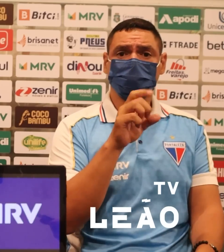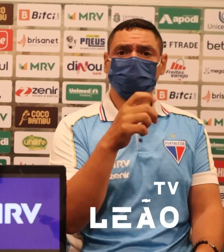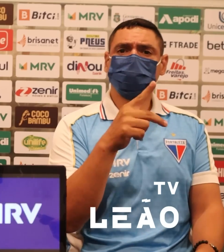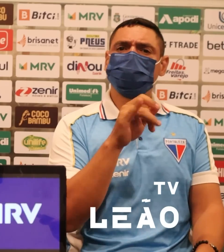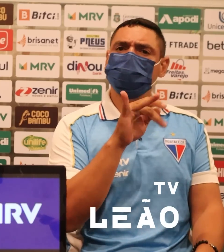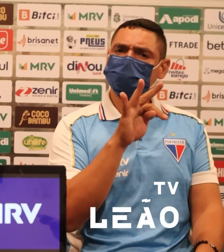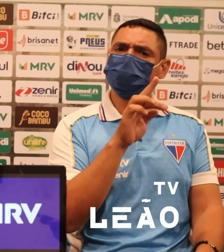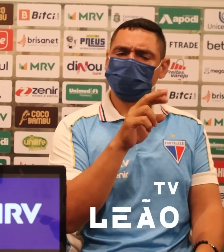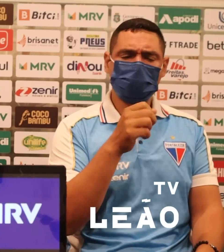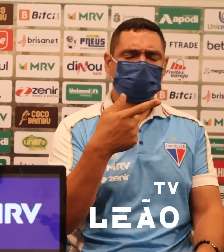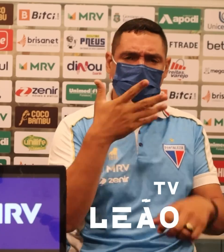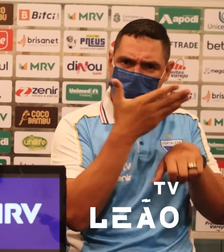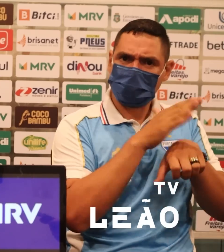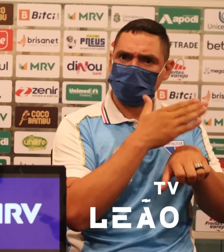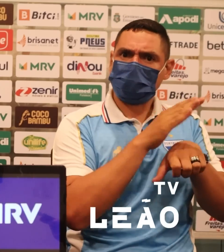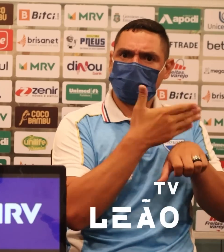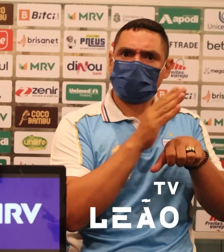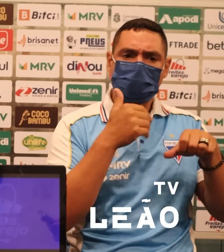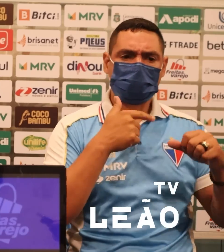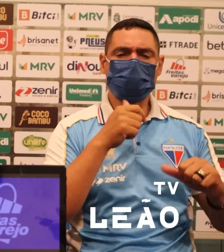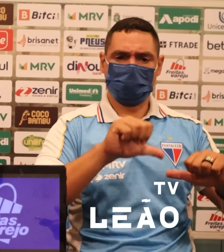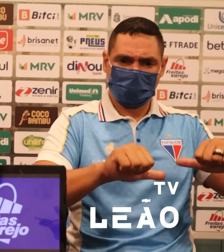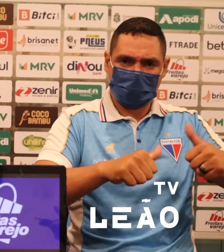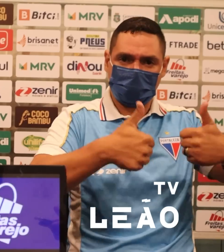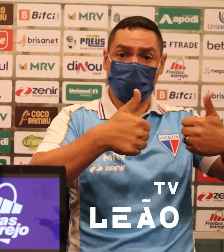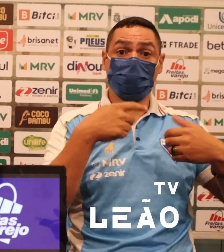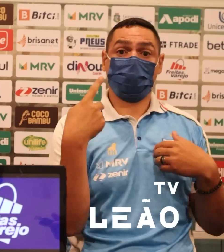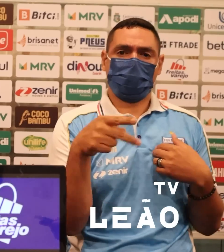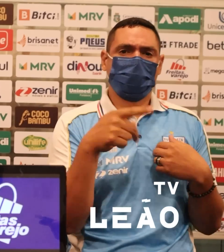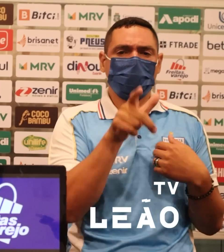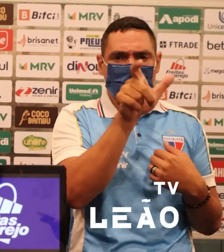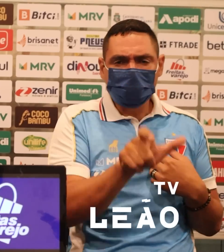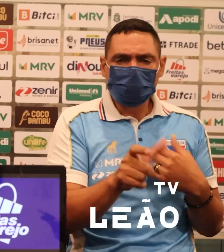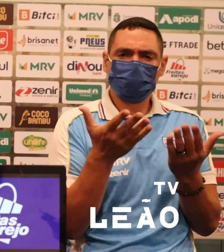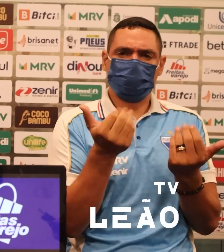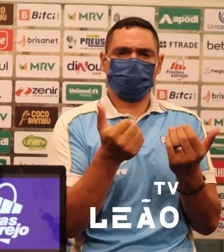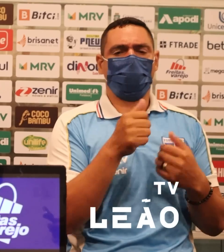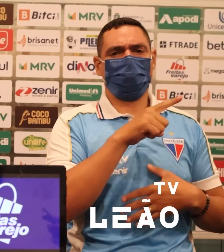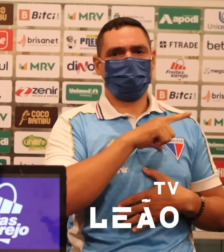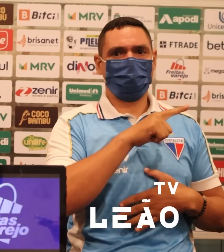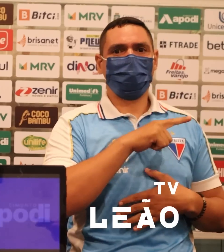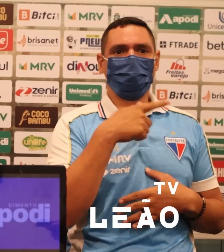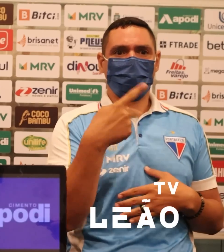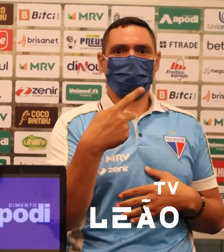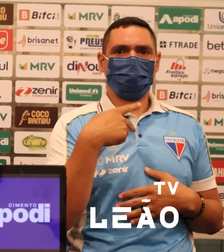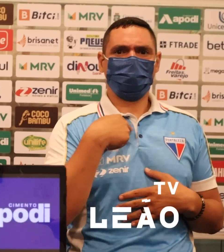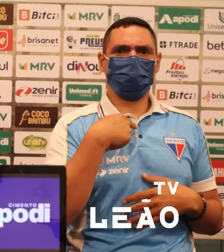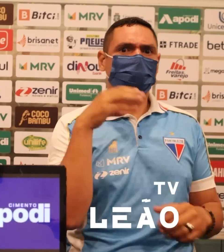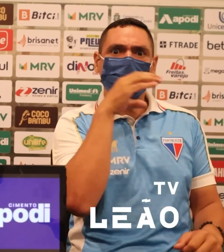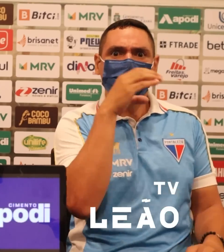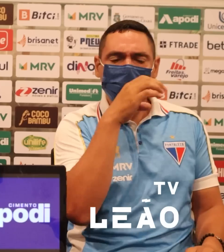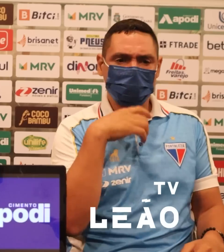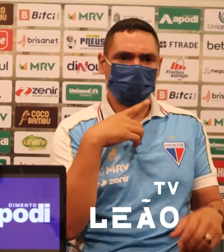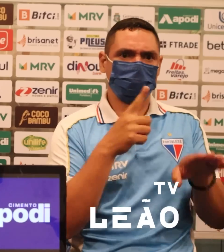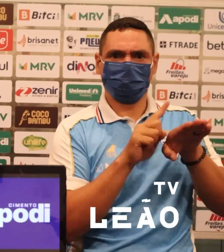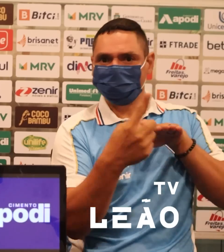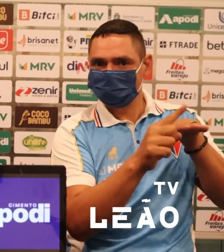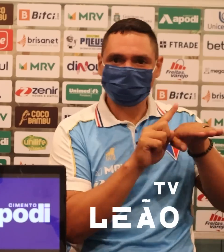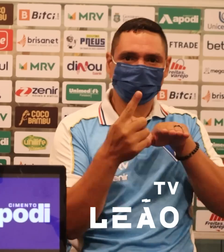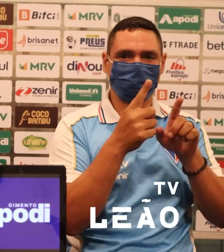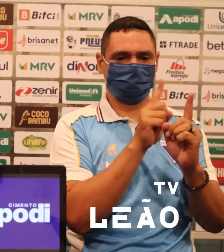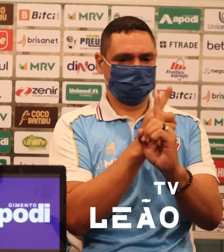trabajando muy bien. Es un jugador joven, intenso, muy atrevido, que